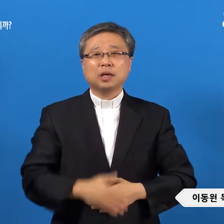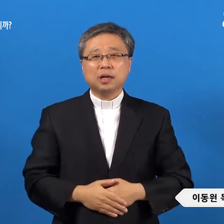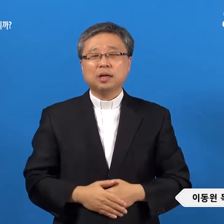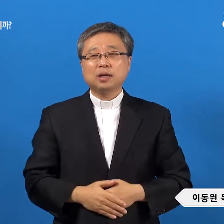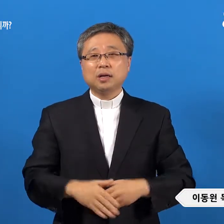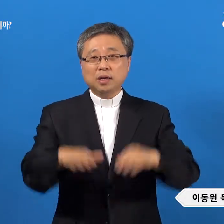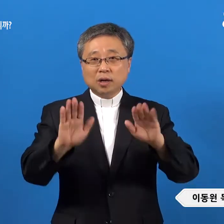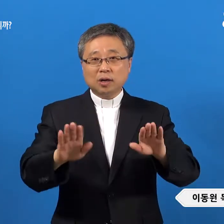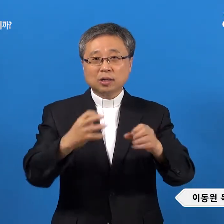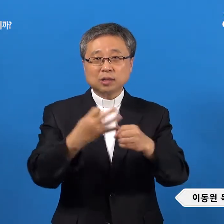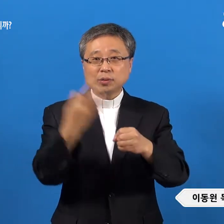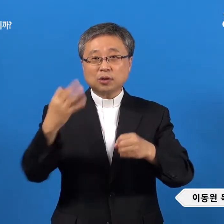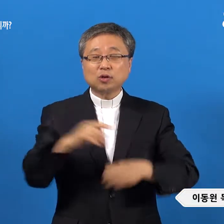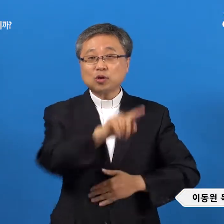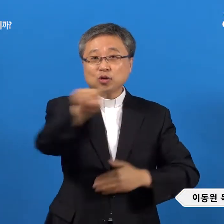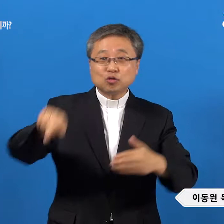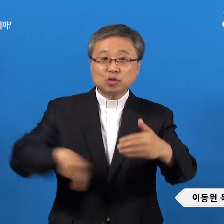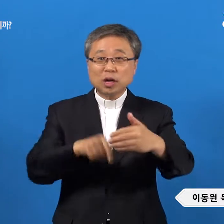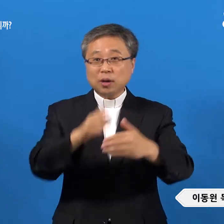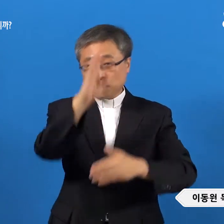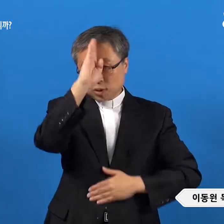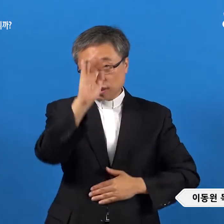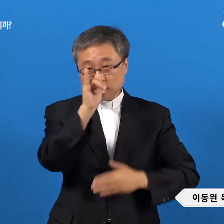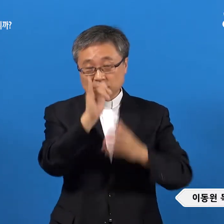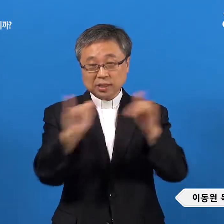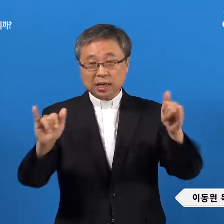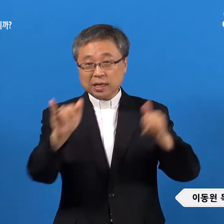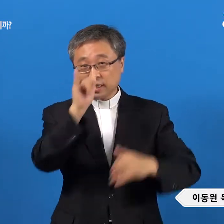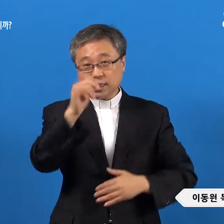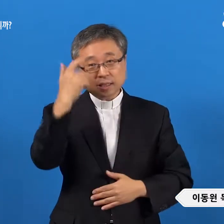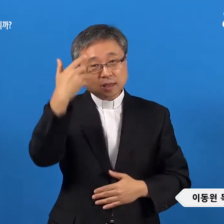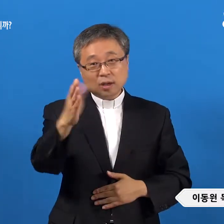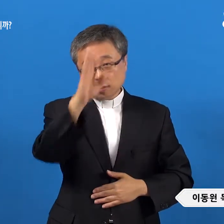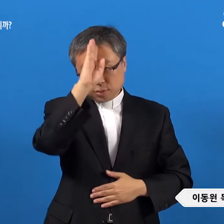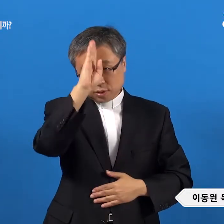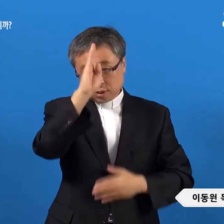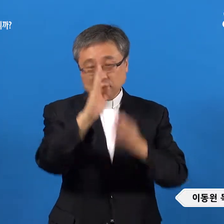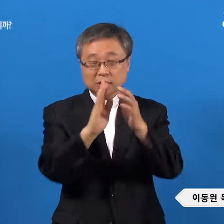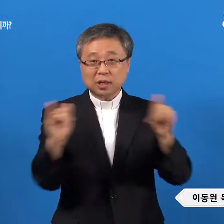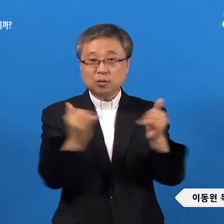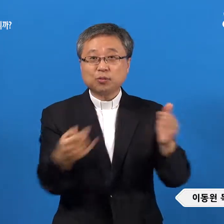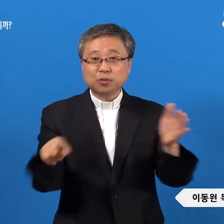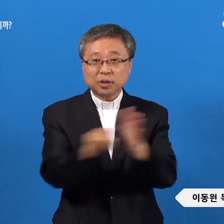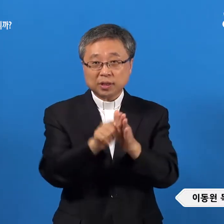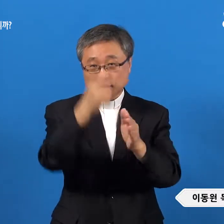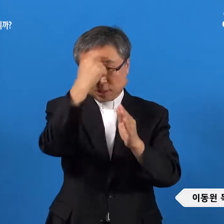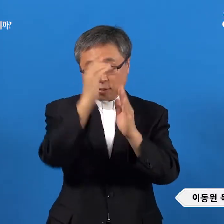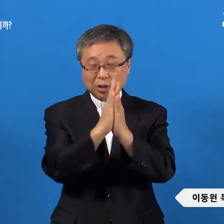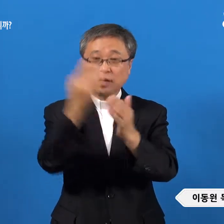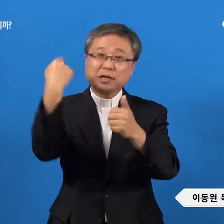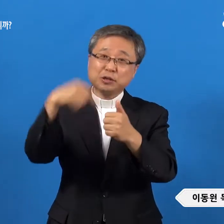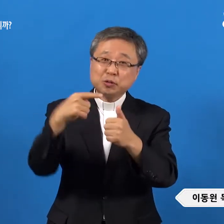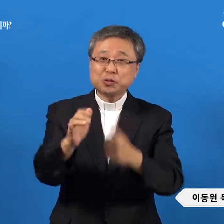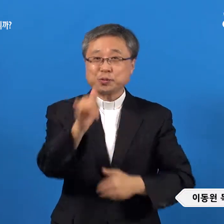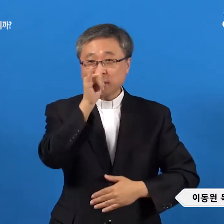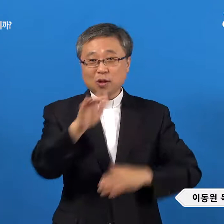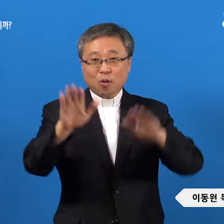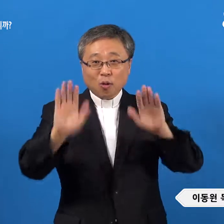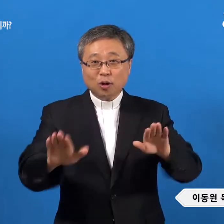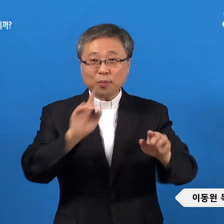자, 14절에 너희 중에 병든 자가 있느냐? 병든 자를 위한 기도를 가르치고 있습니다. 그런데 본문은 이